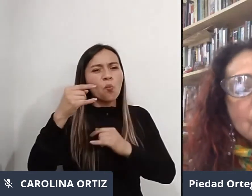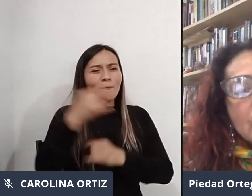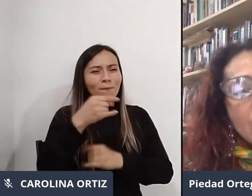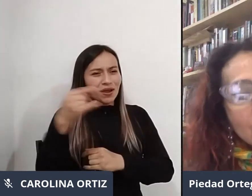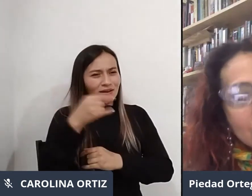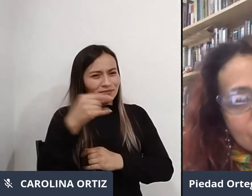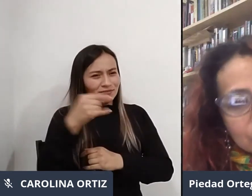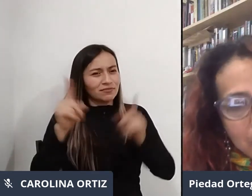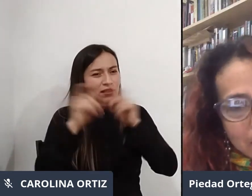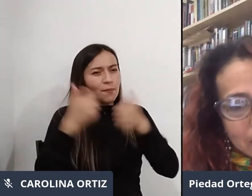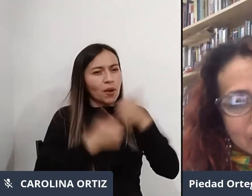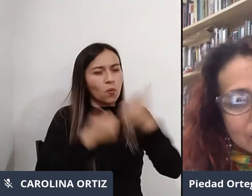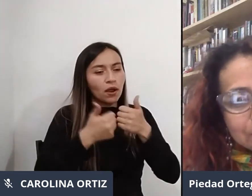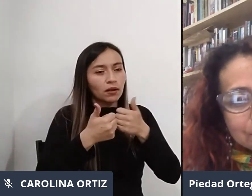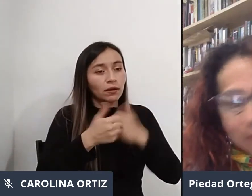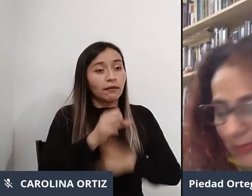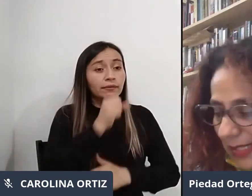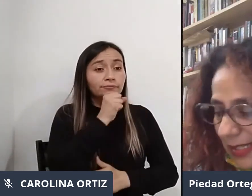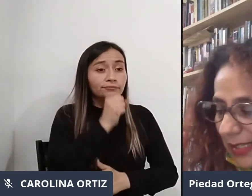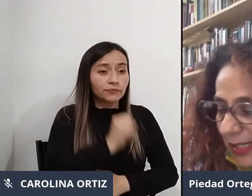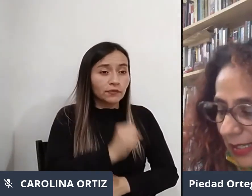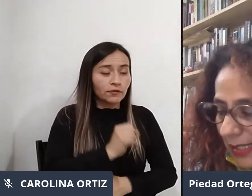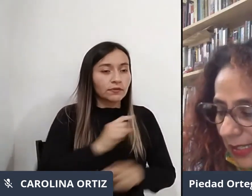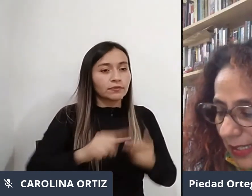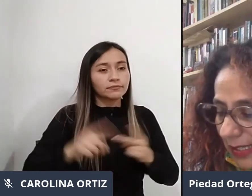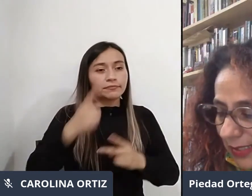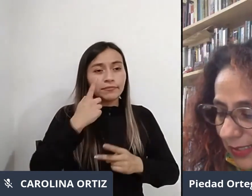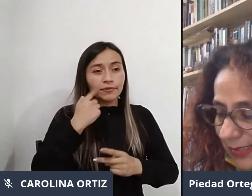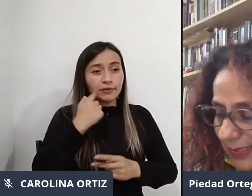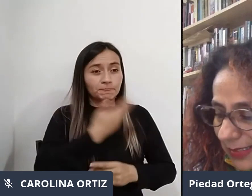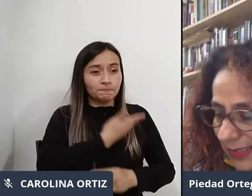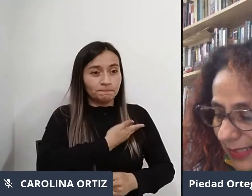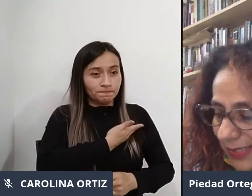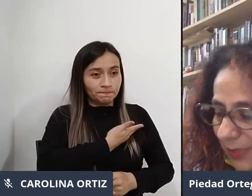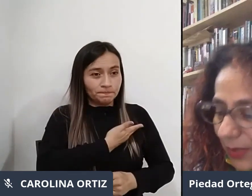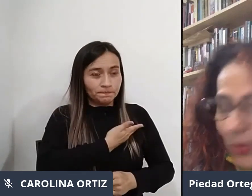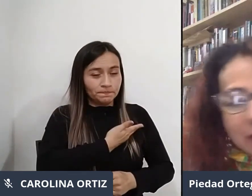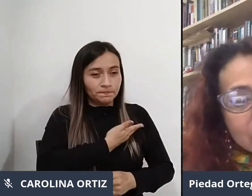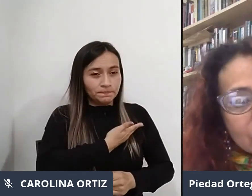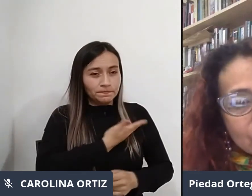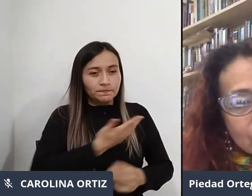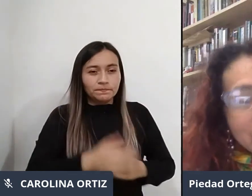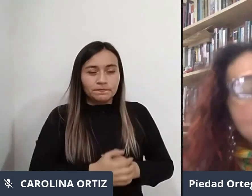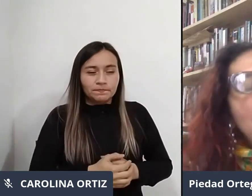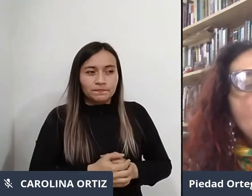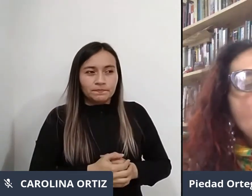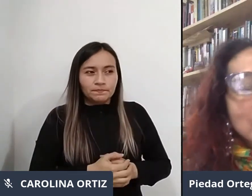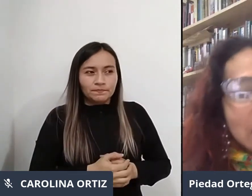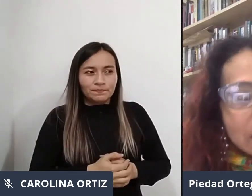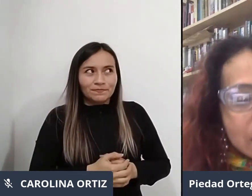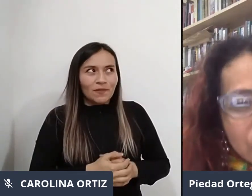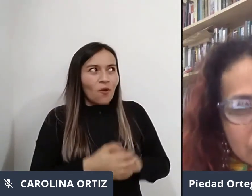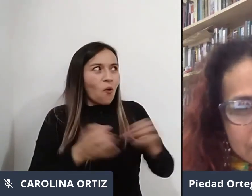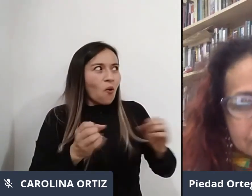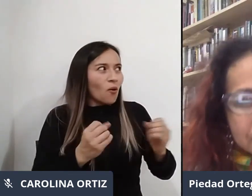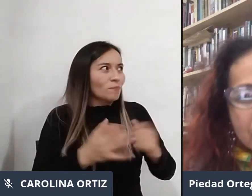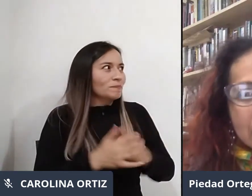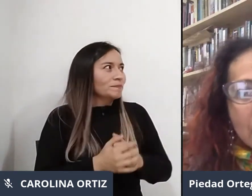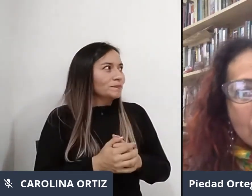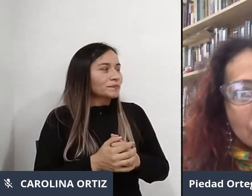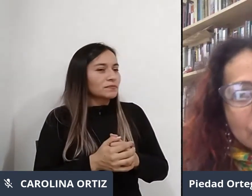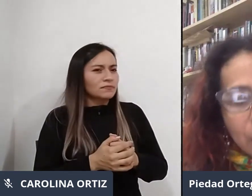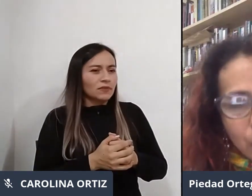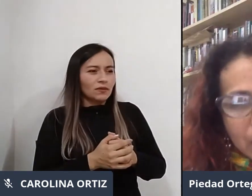abuelos, a nuestros padres. Es decir, esa valoración, una desvalorización